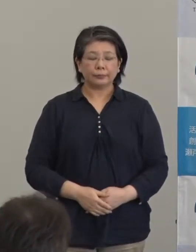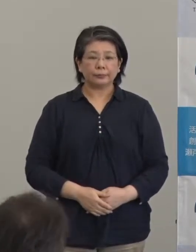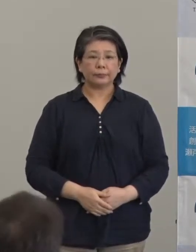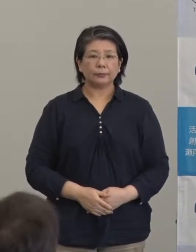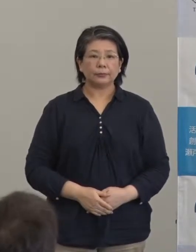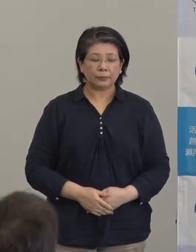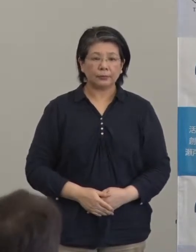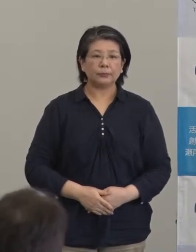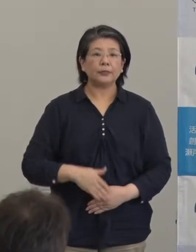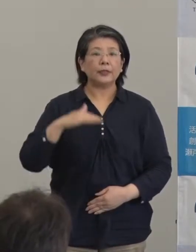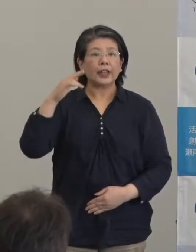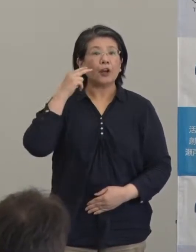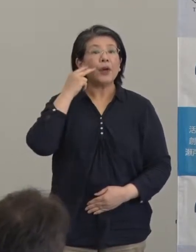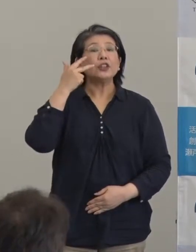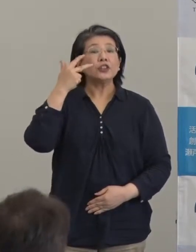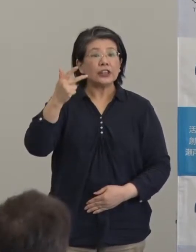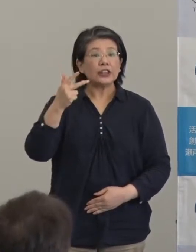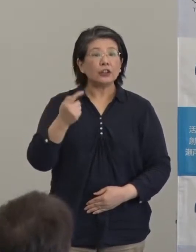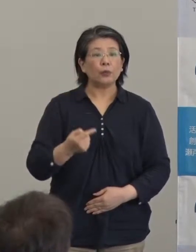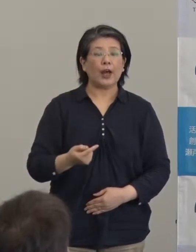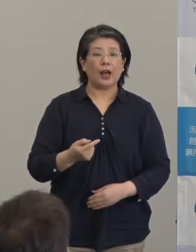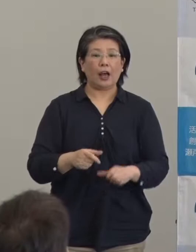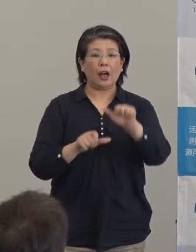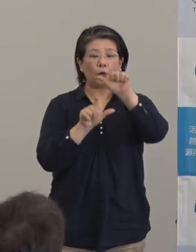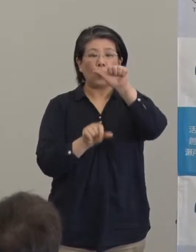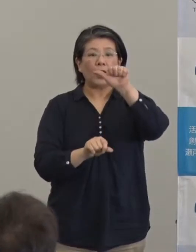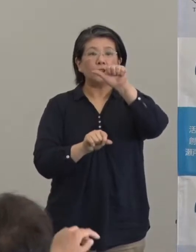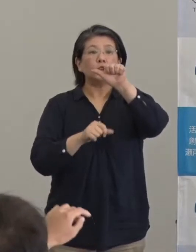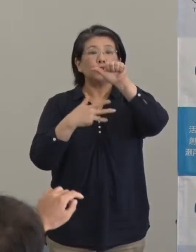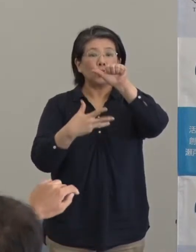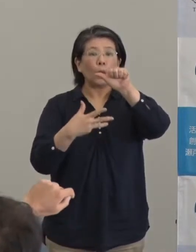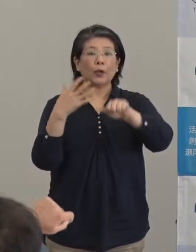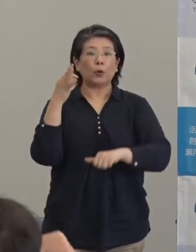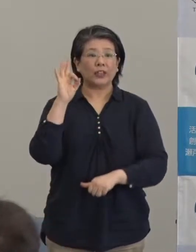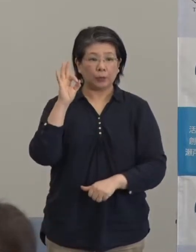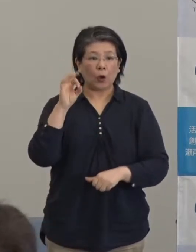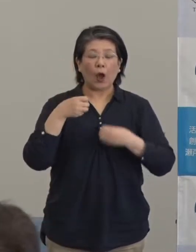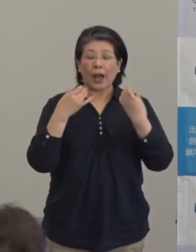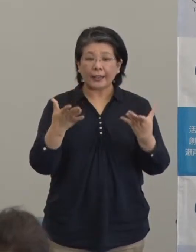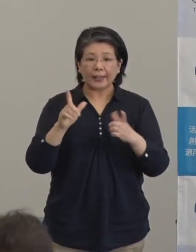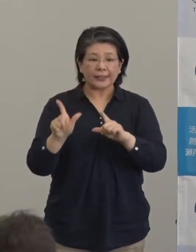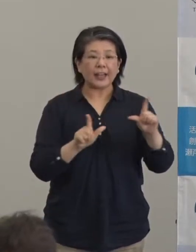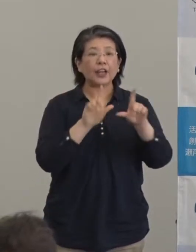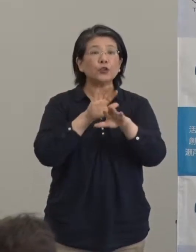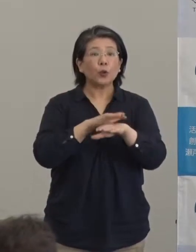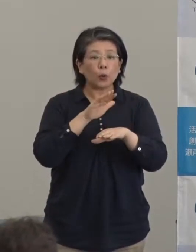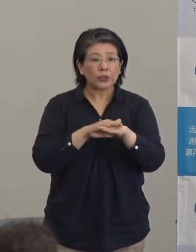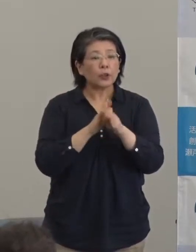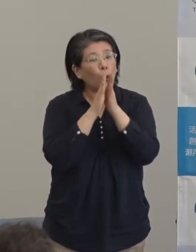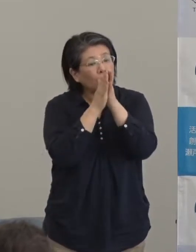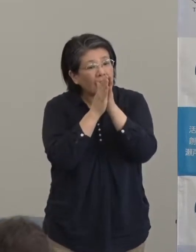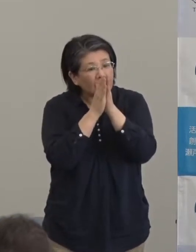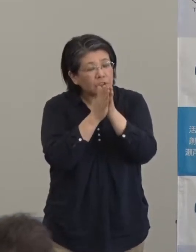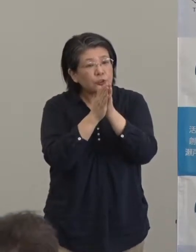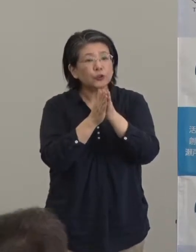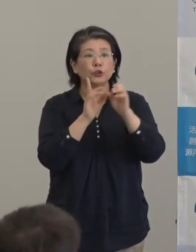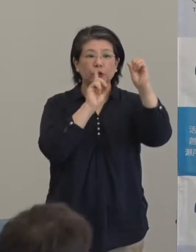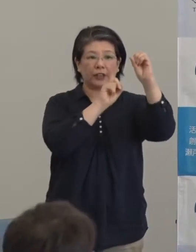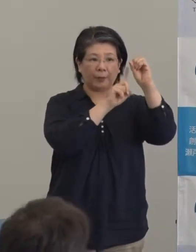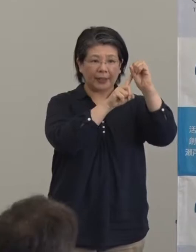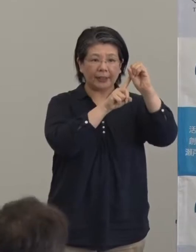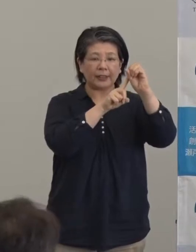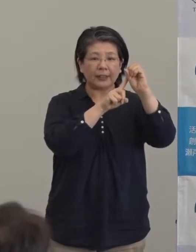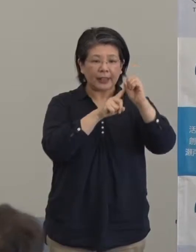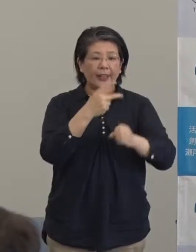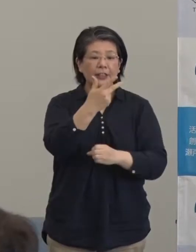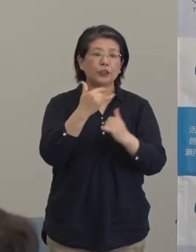本市におきましても、先週8日の金曜日、新しい生活様式の実践をお願いする等のために、改めて市